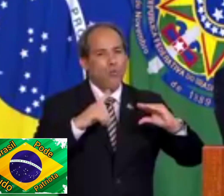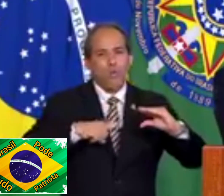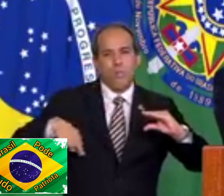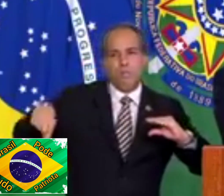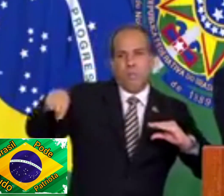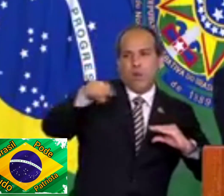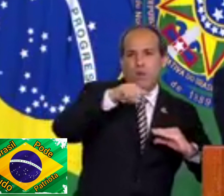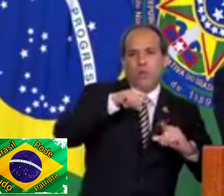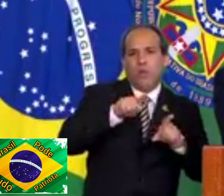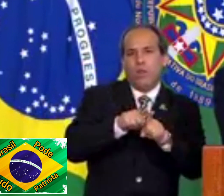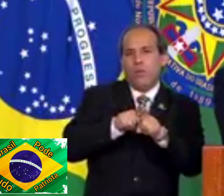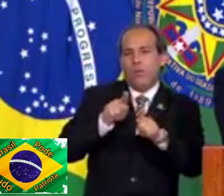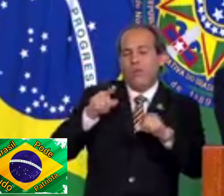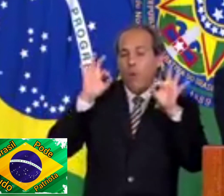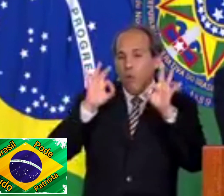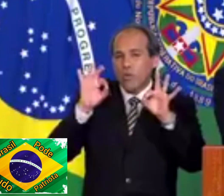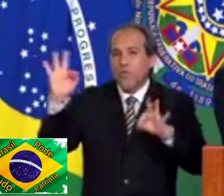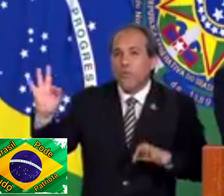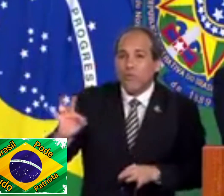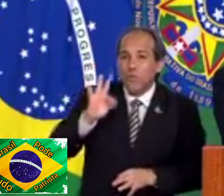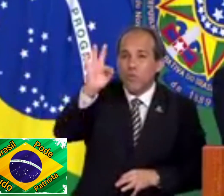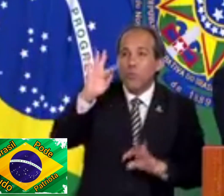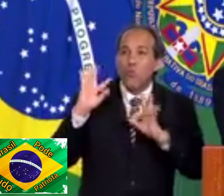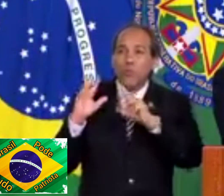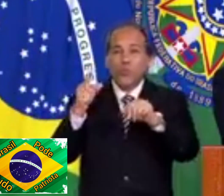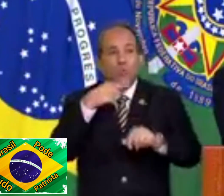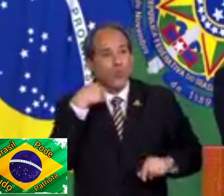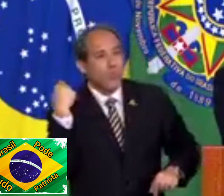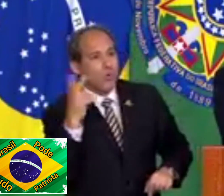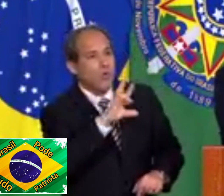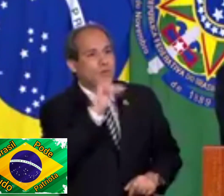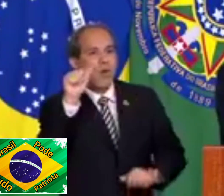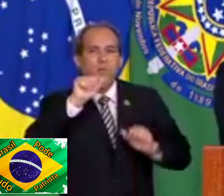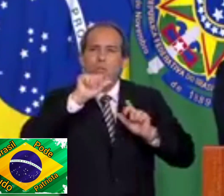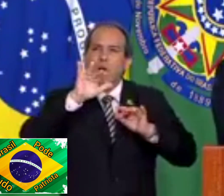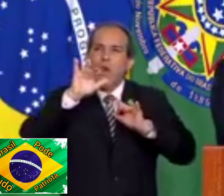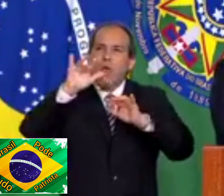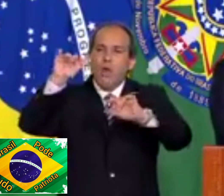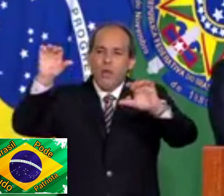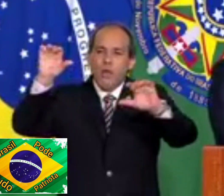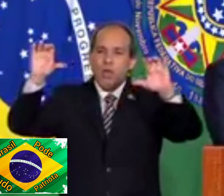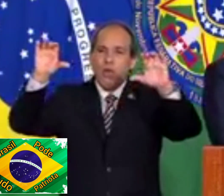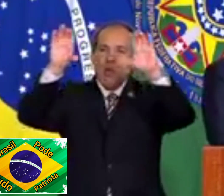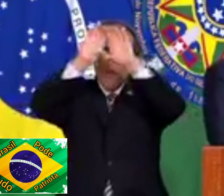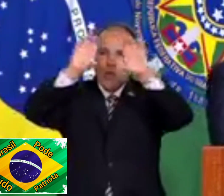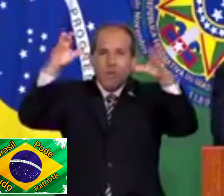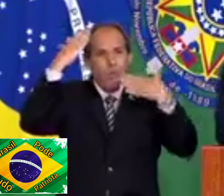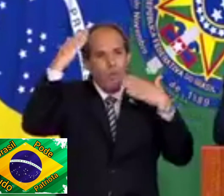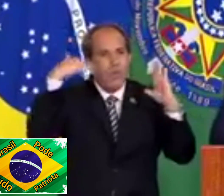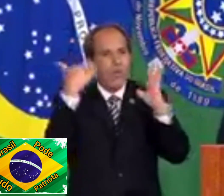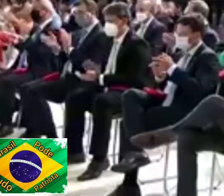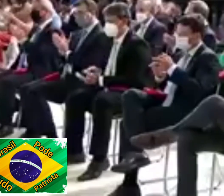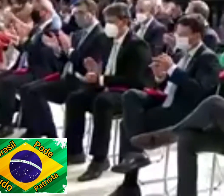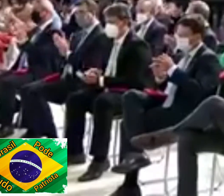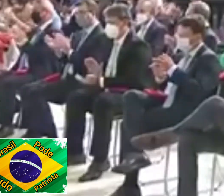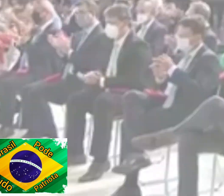um dia todos nós estaremos no paraíso. Muito obrigado a todos vocês.